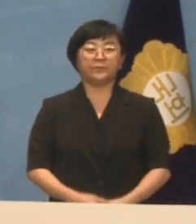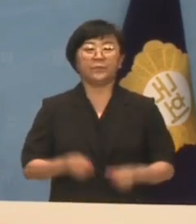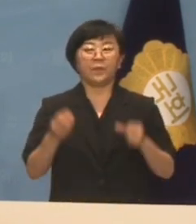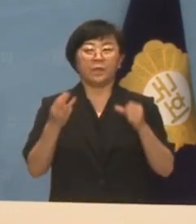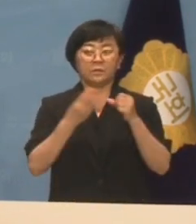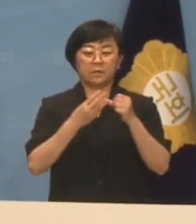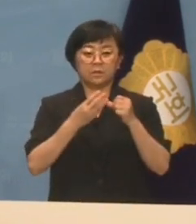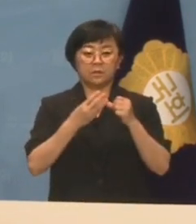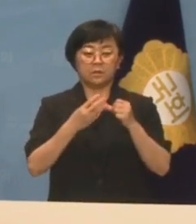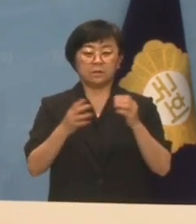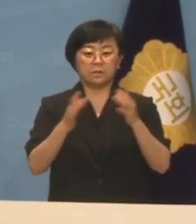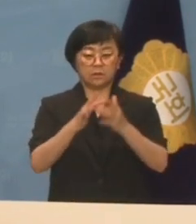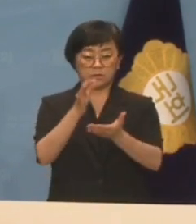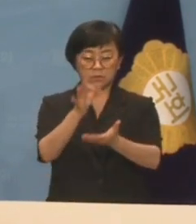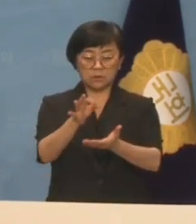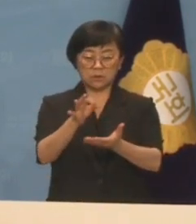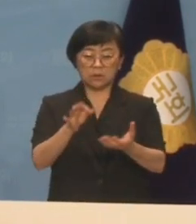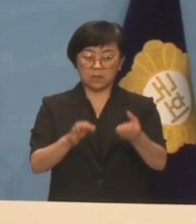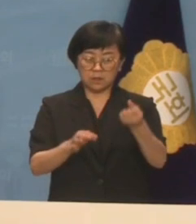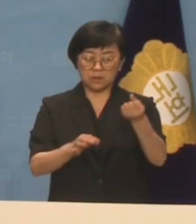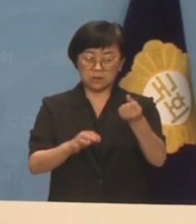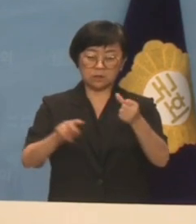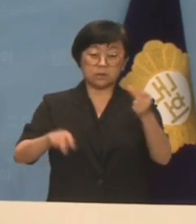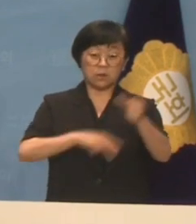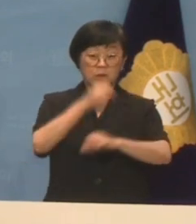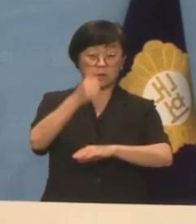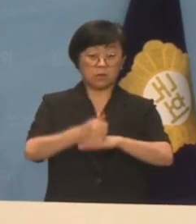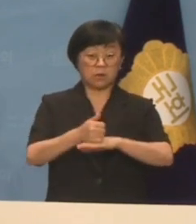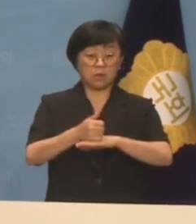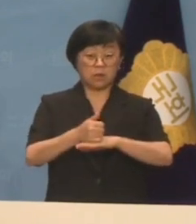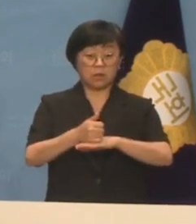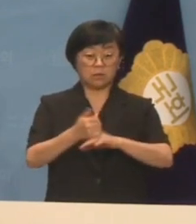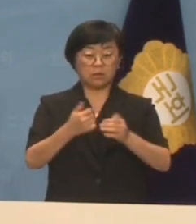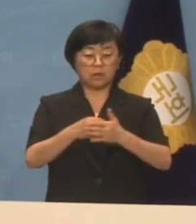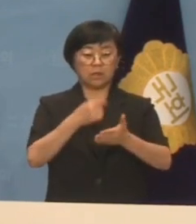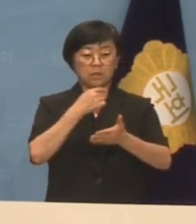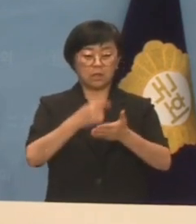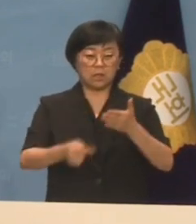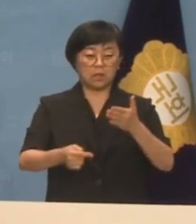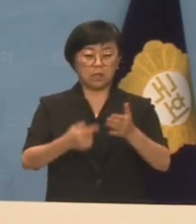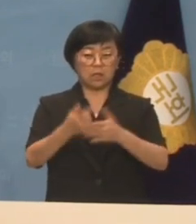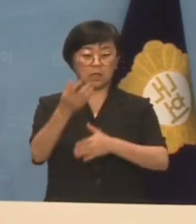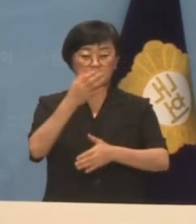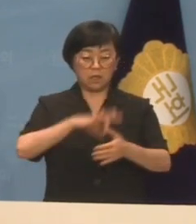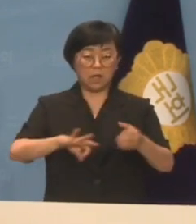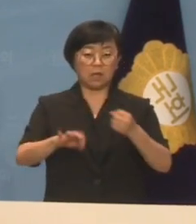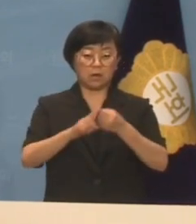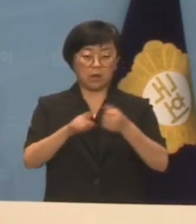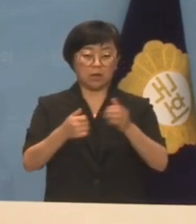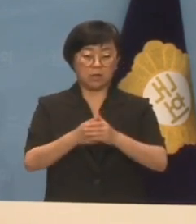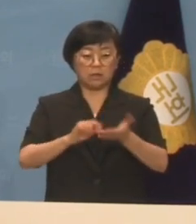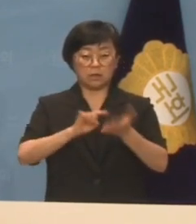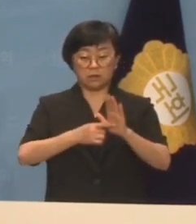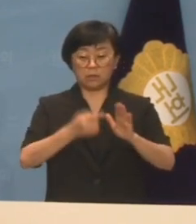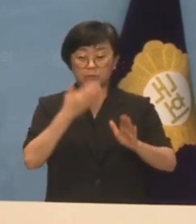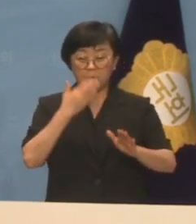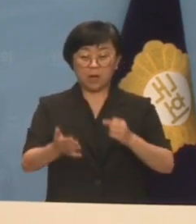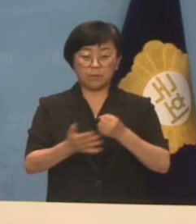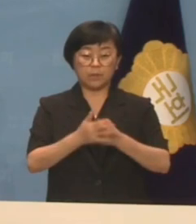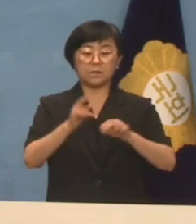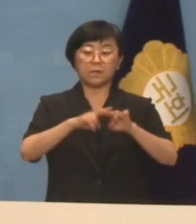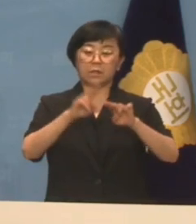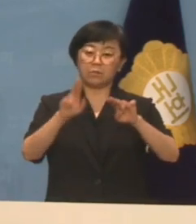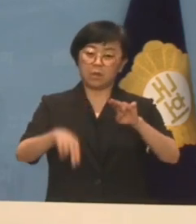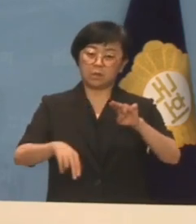셋째, 가상자산 보유 현황에 따라 이해 충돌 소지가 확인될 경우 관련 상임위에서